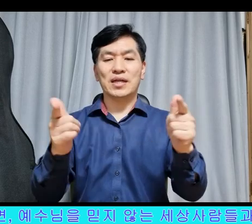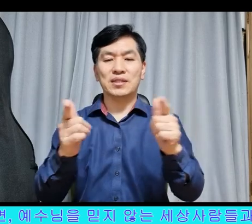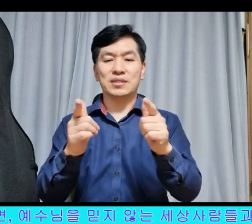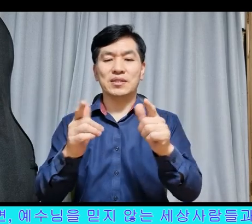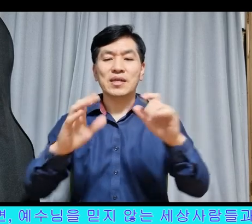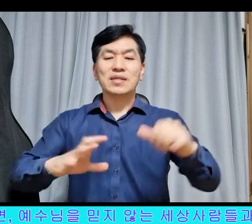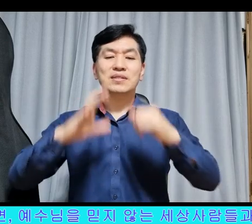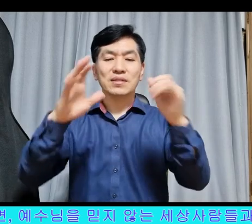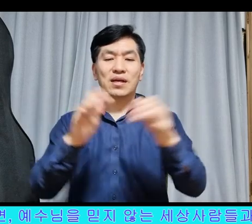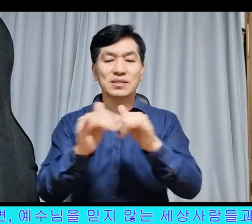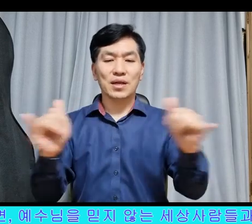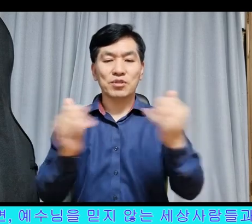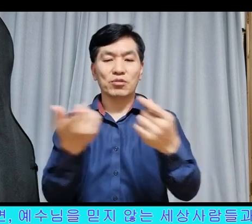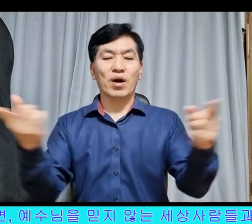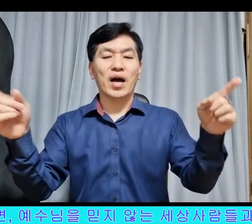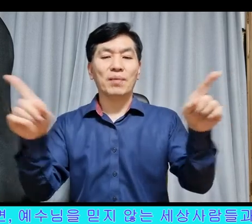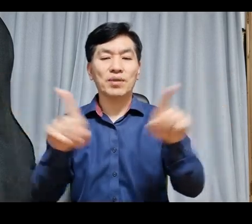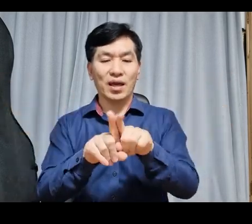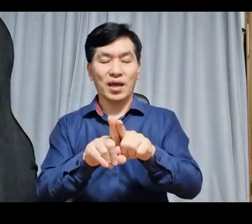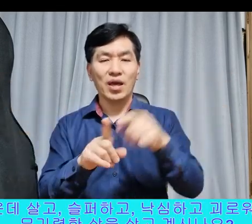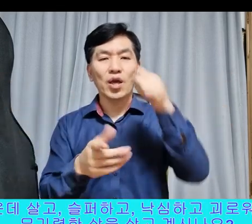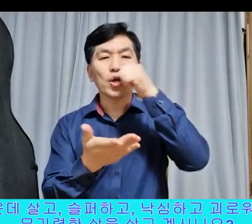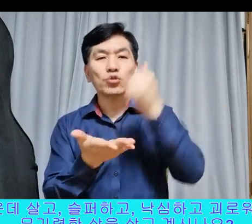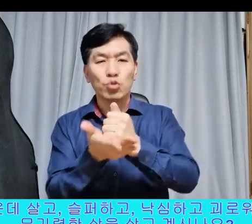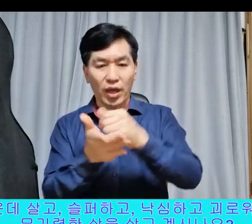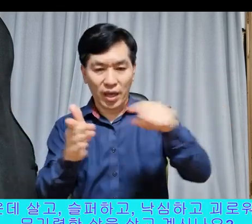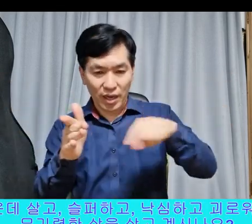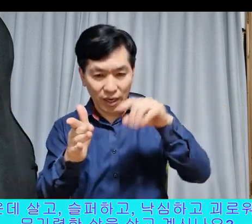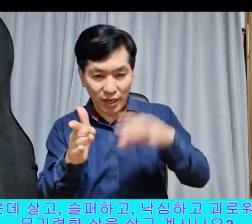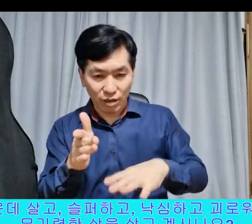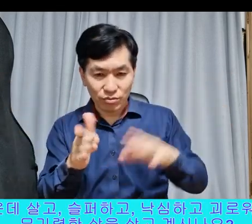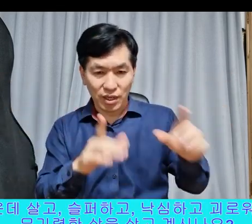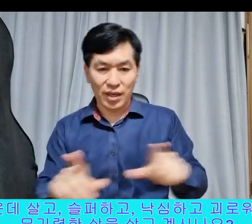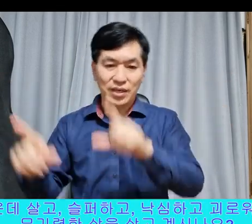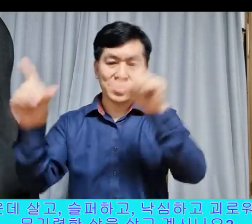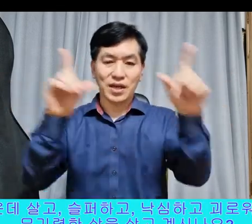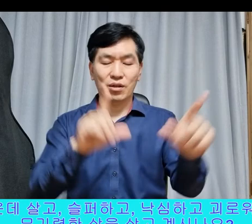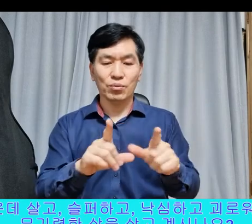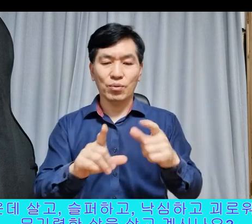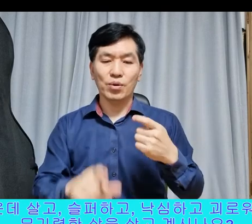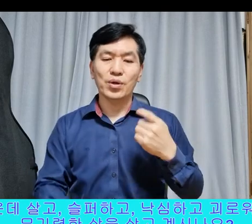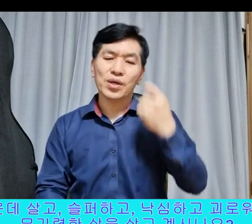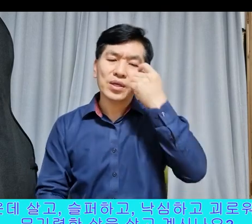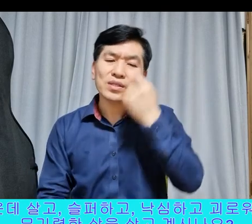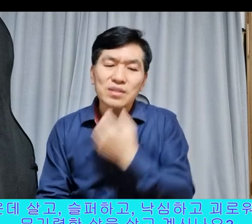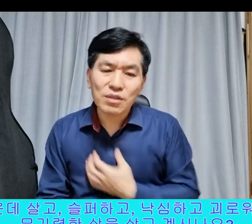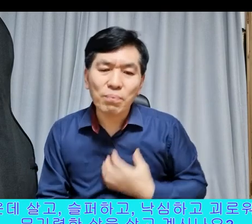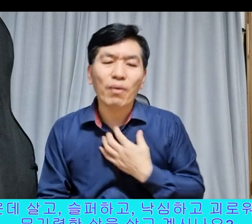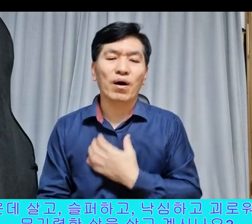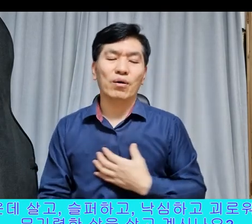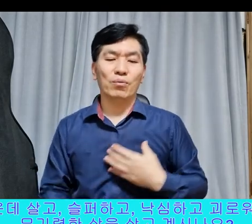않는 세상 사람들과 함께 죄 가운데 살고